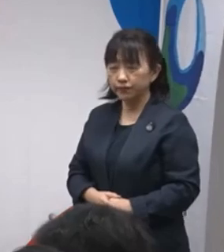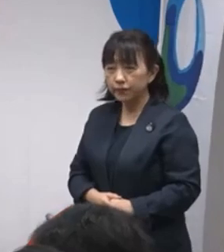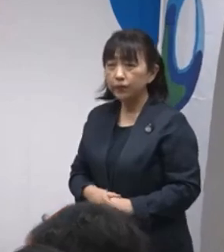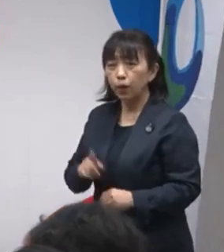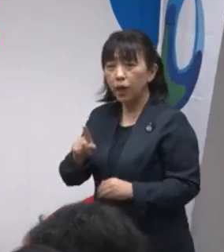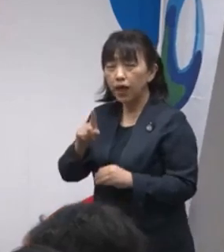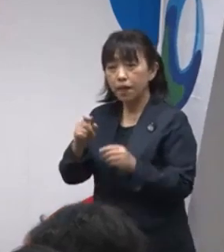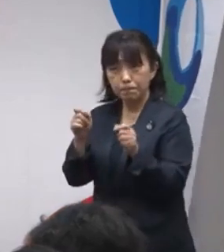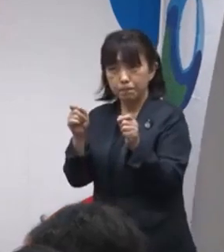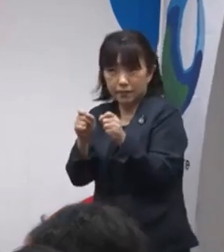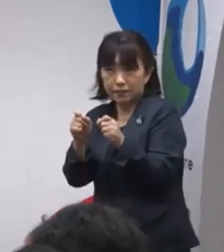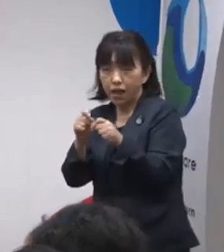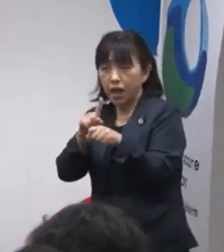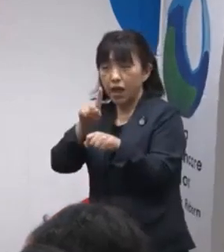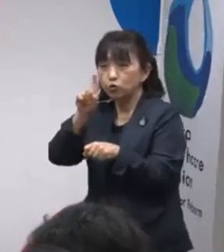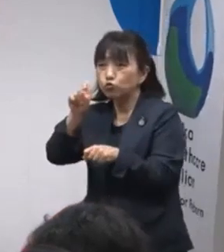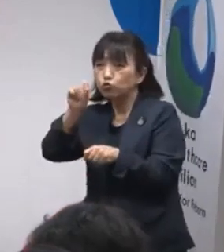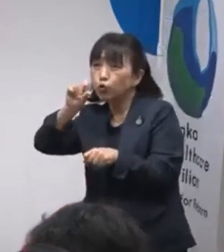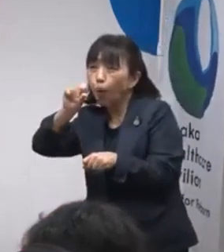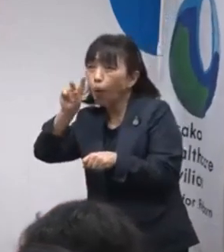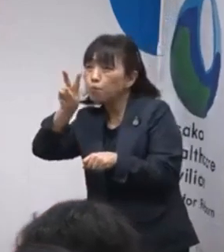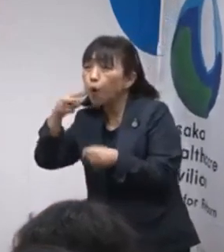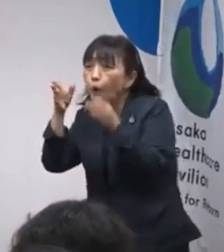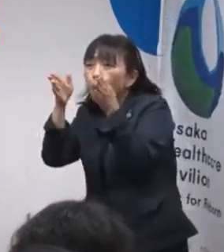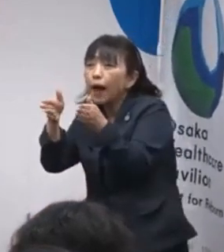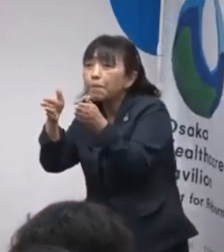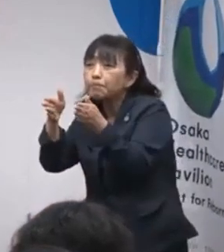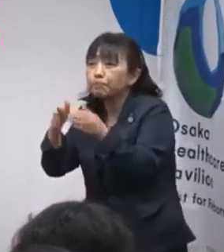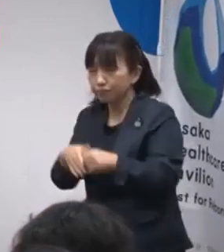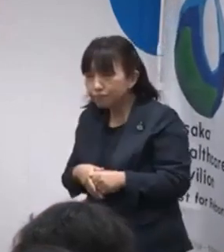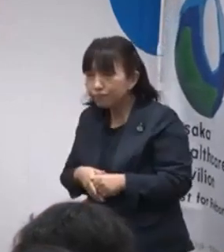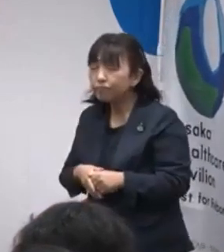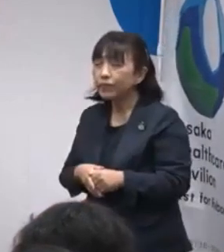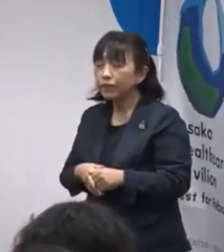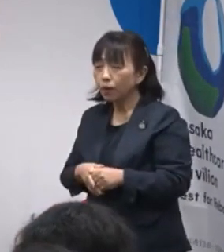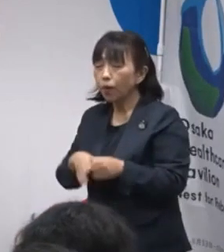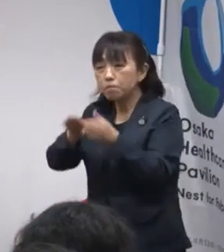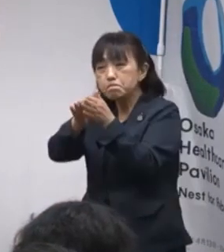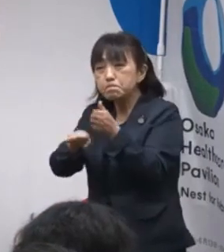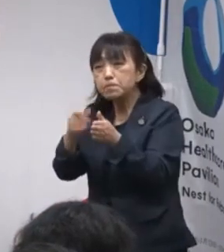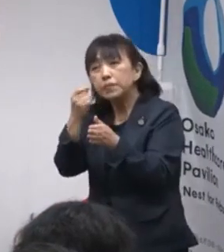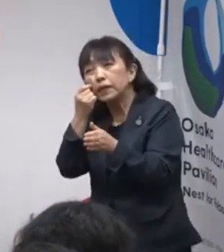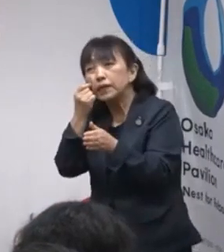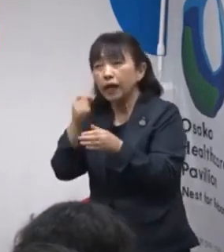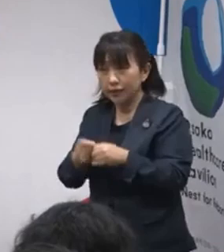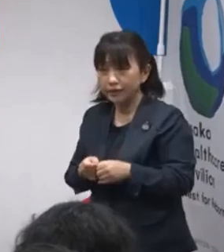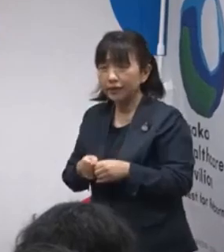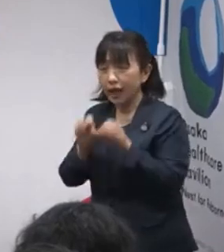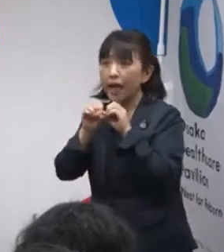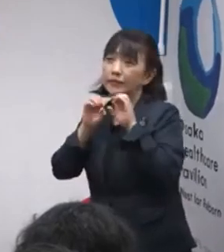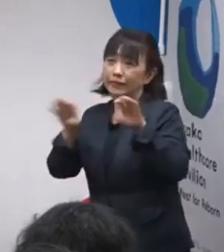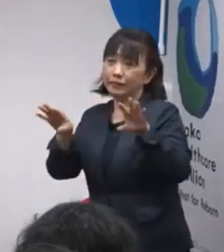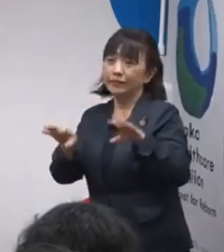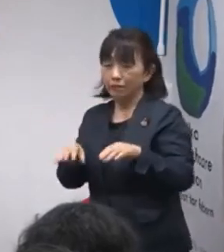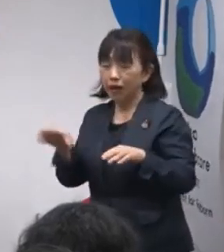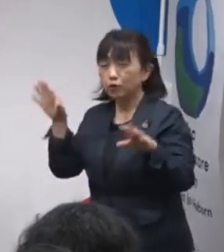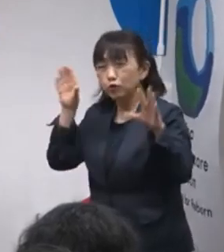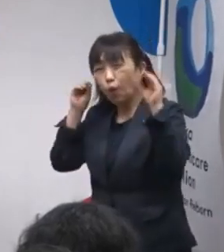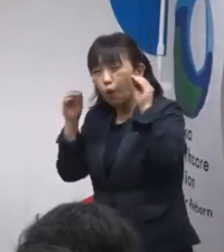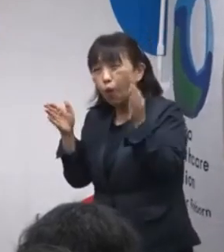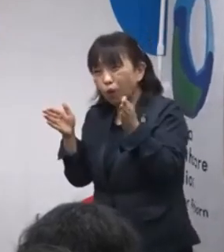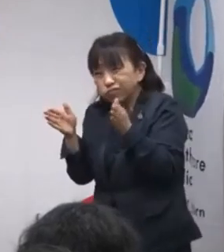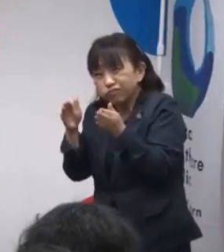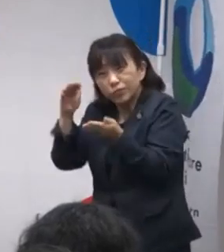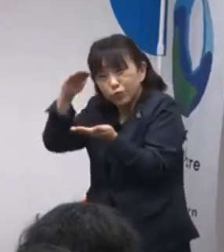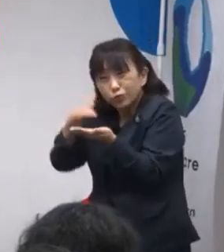これは15秒間ということで、スキップできない広告の配信をさせていただきます。まだまだ情報量は少ないと思われるかもしれ